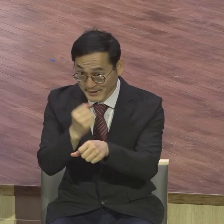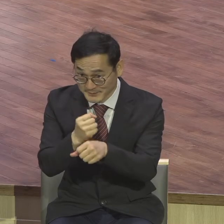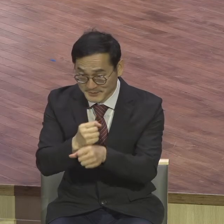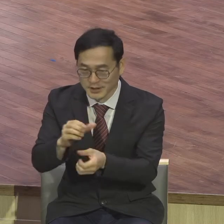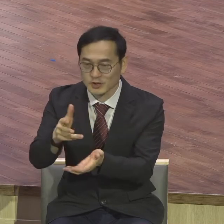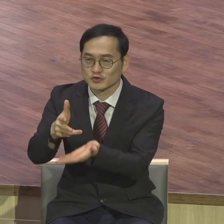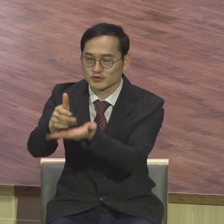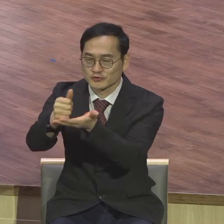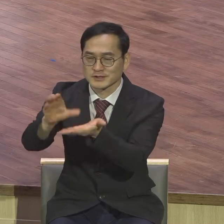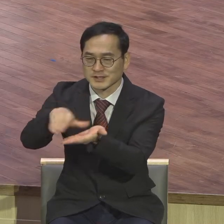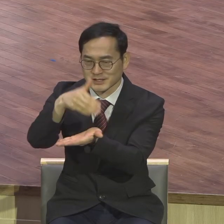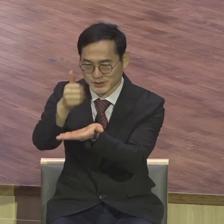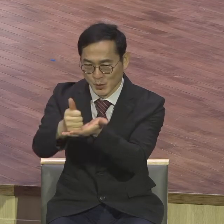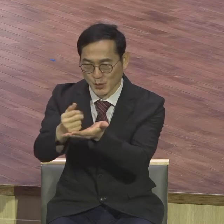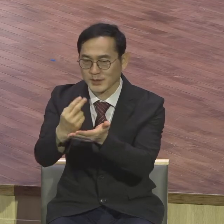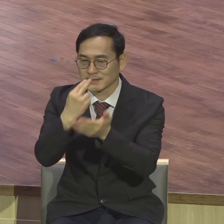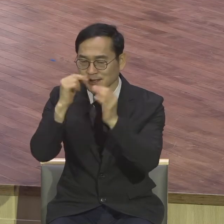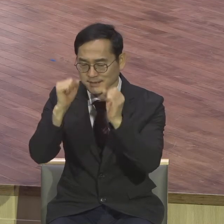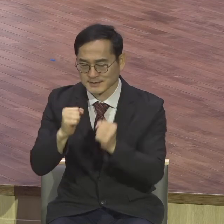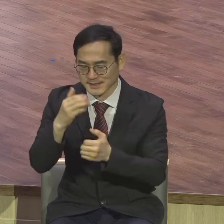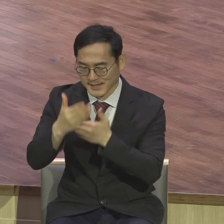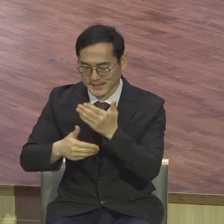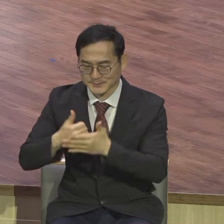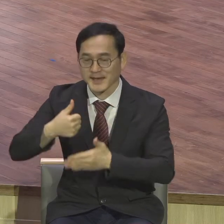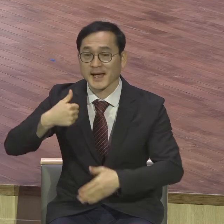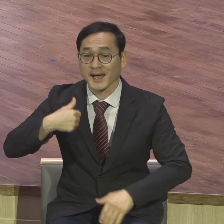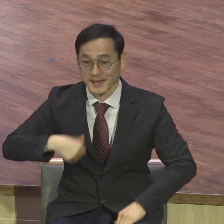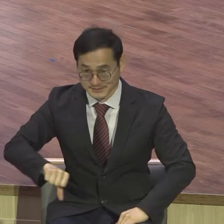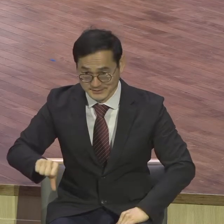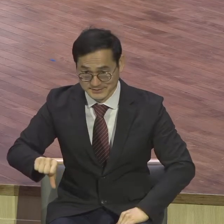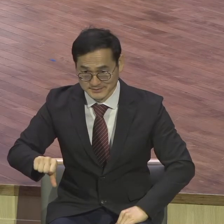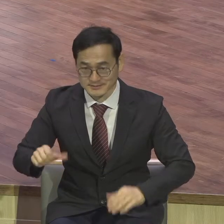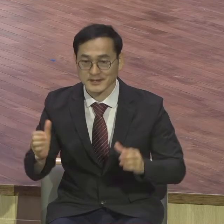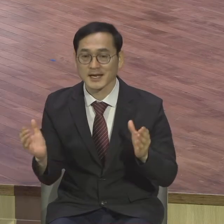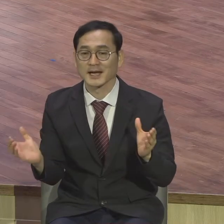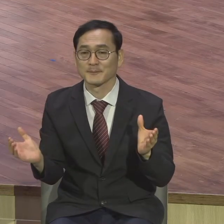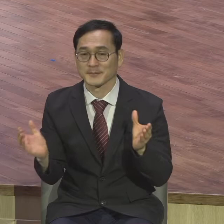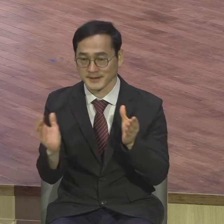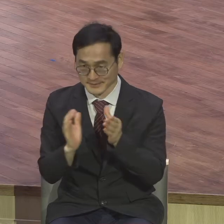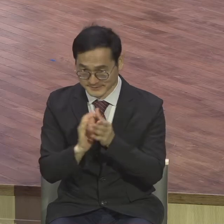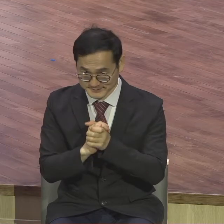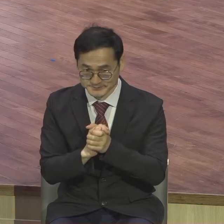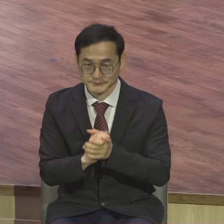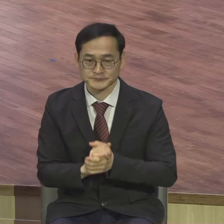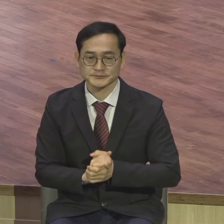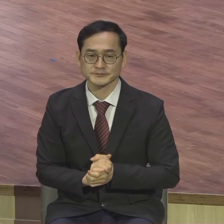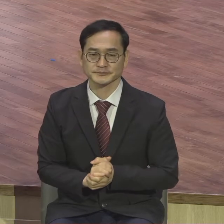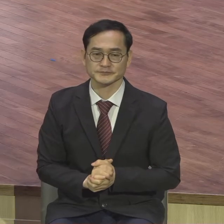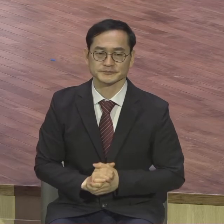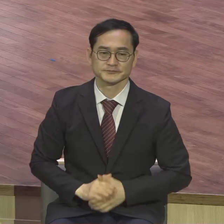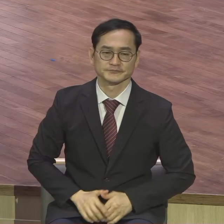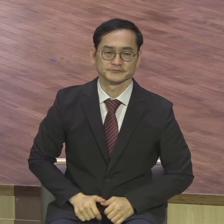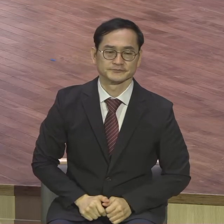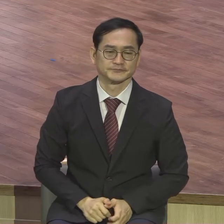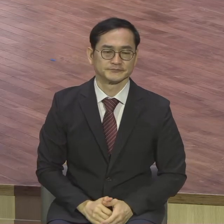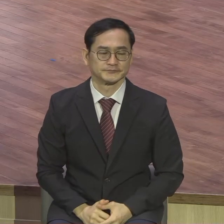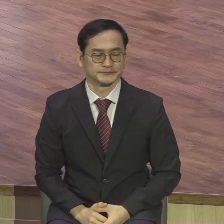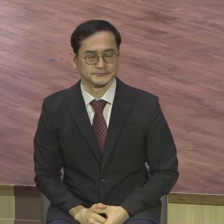주는 그리스도시요 살아계신 하나님의 아들이십니다. 아멘. 우리